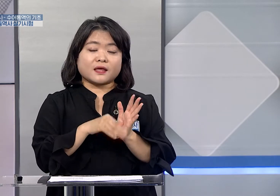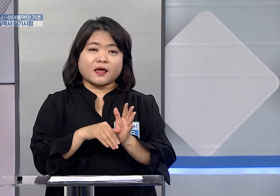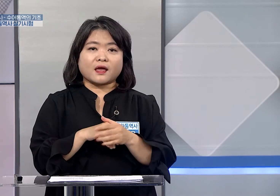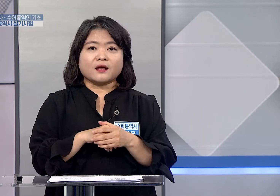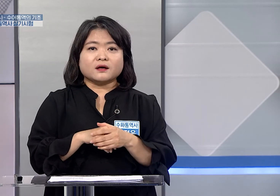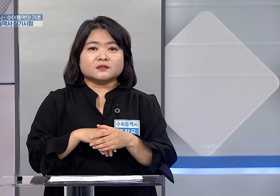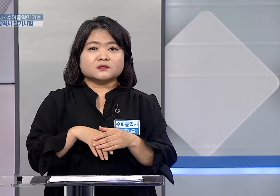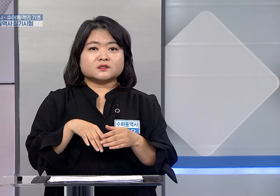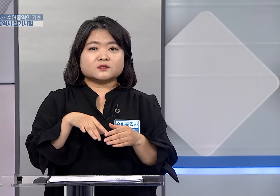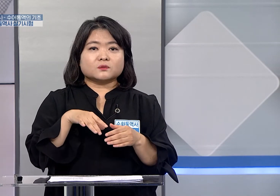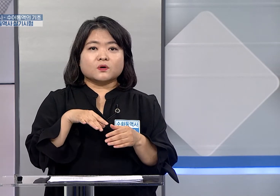때,